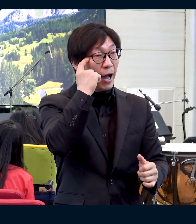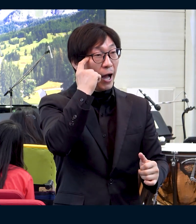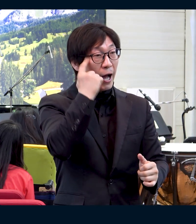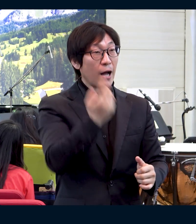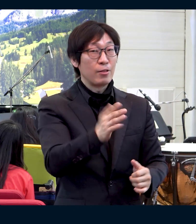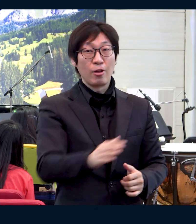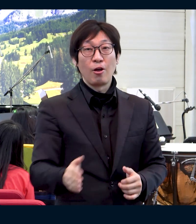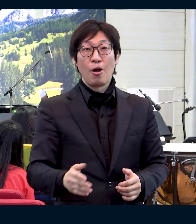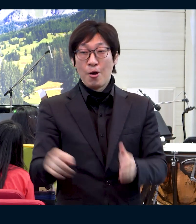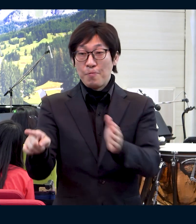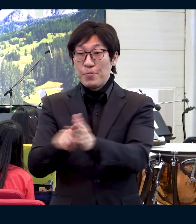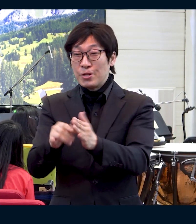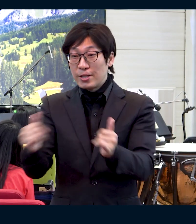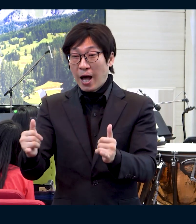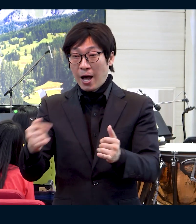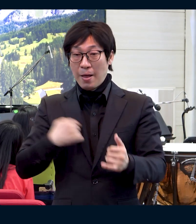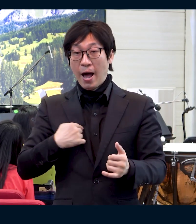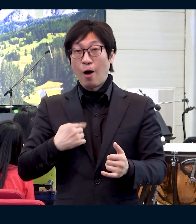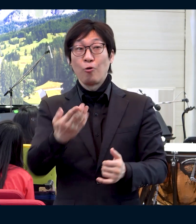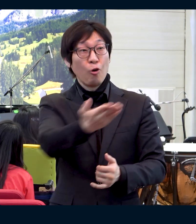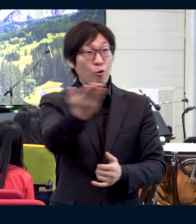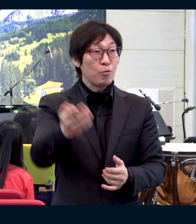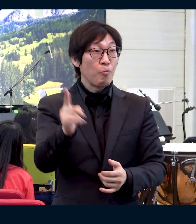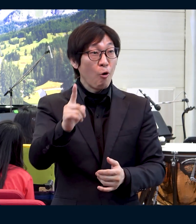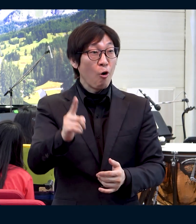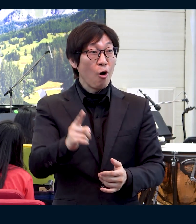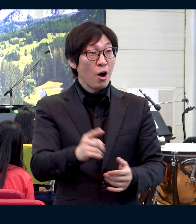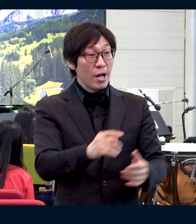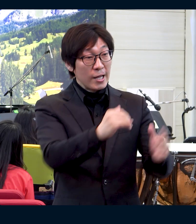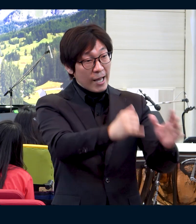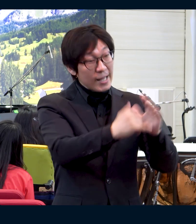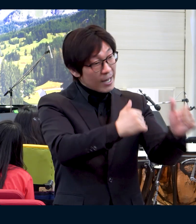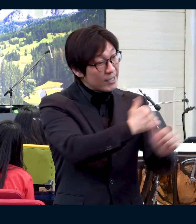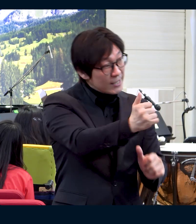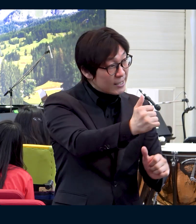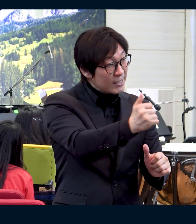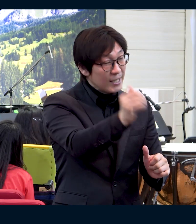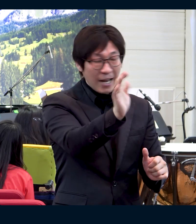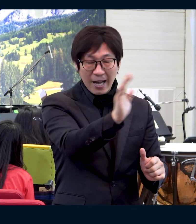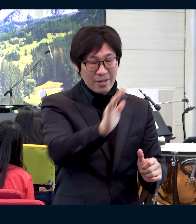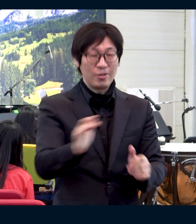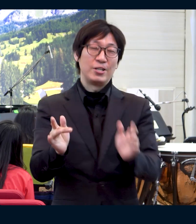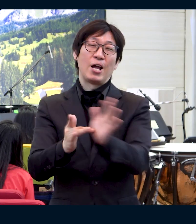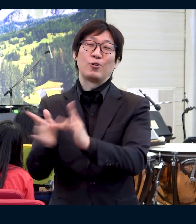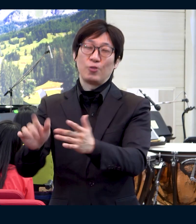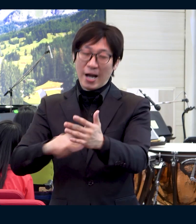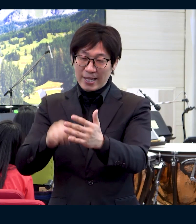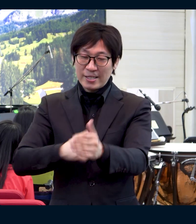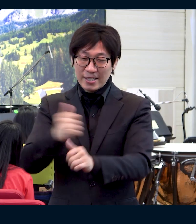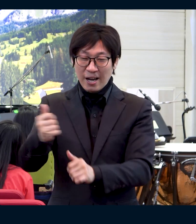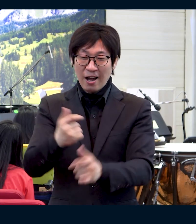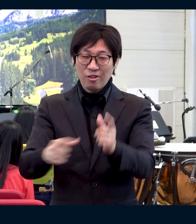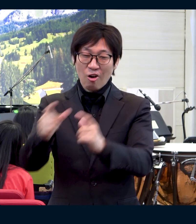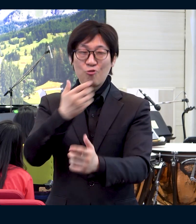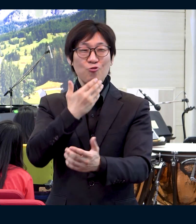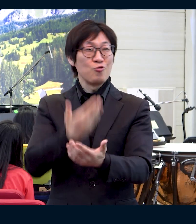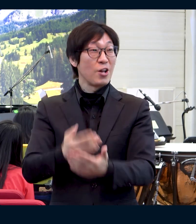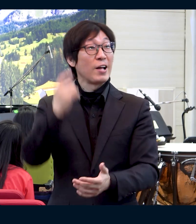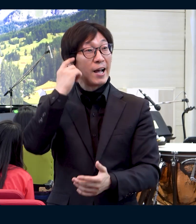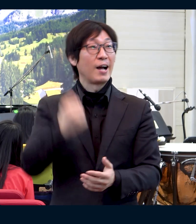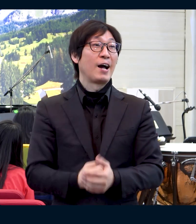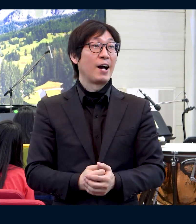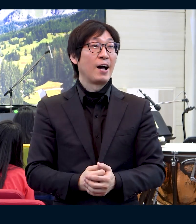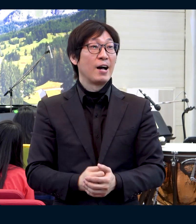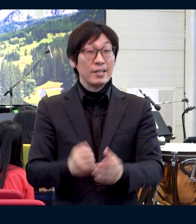우리 믿는 저와 여러분들에게는요, 그 승리보다도 예수 안에서 승리가 있는데 그 승리는 나의